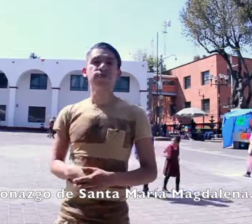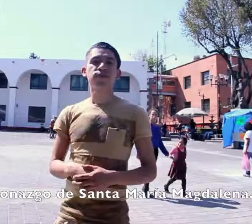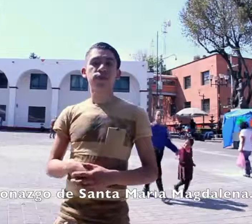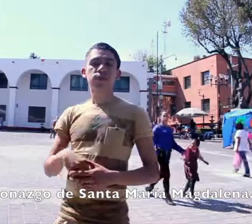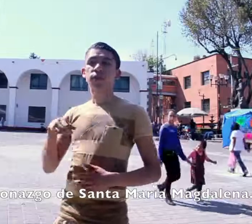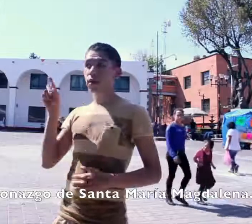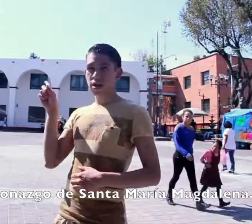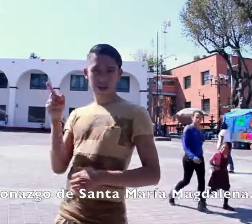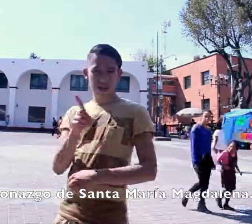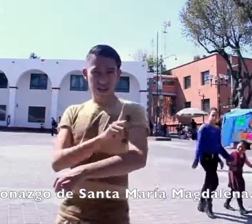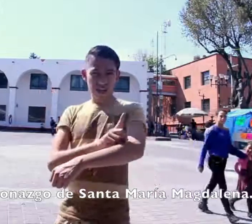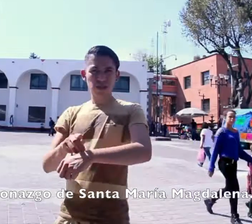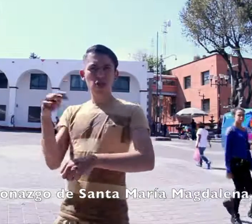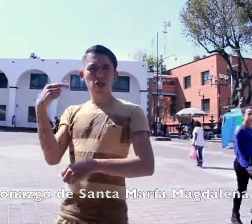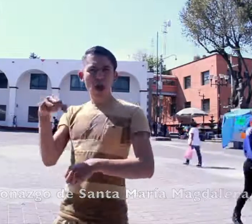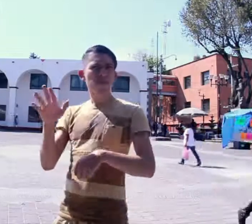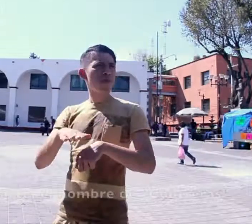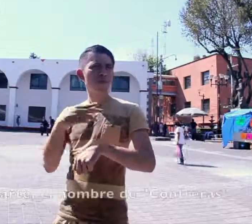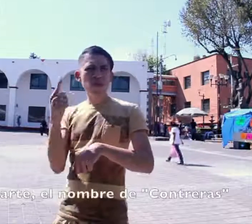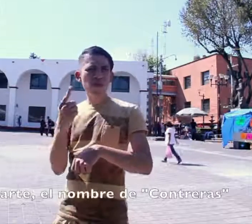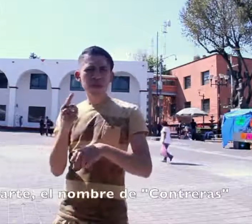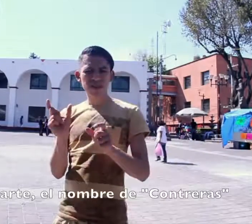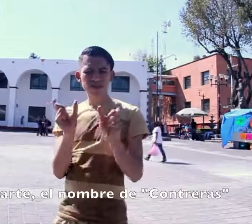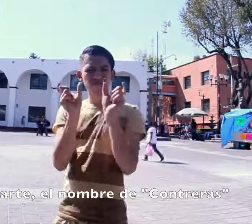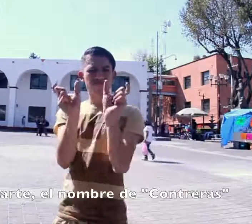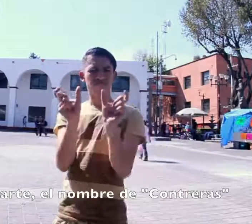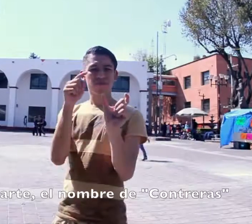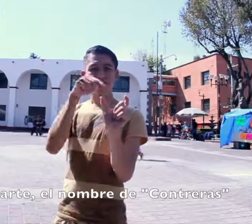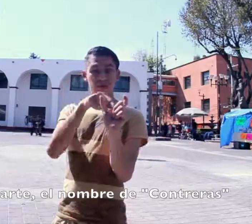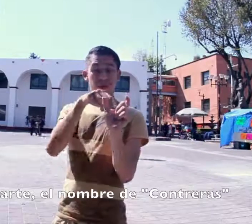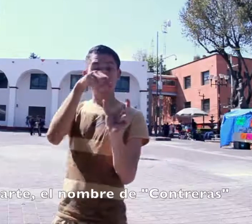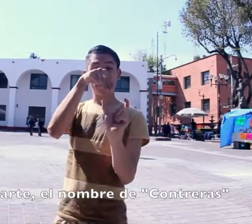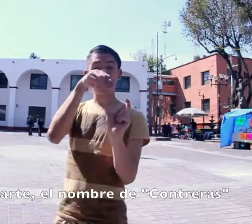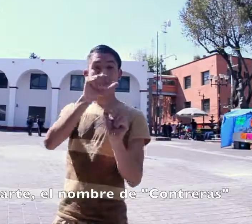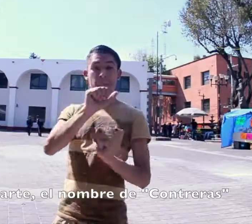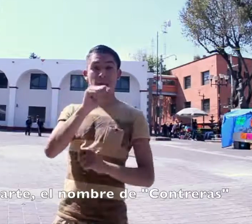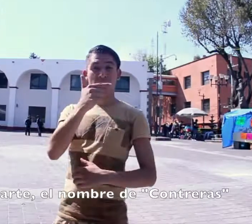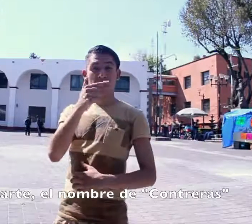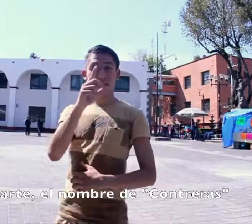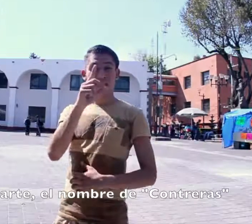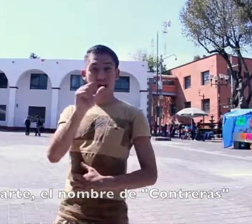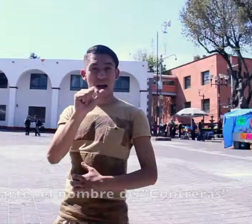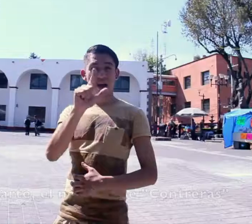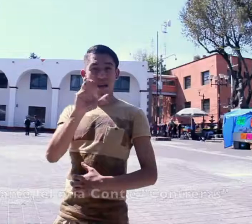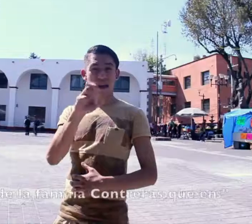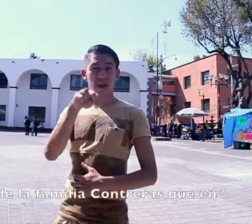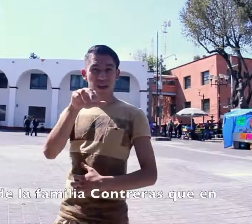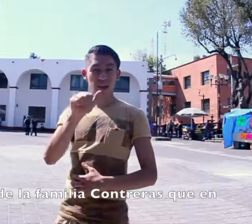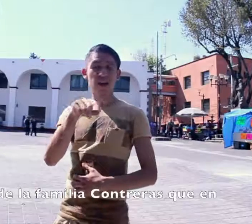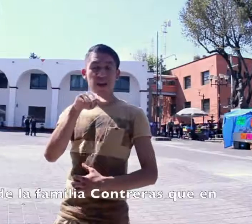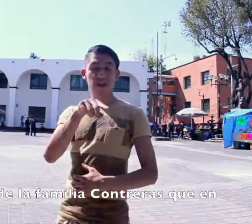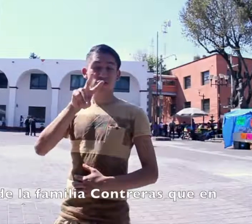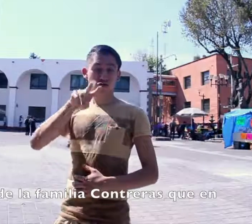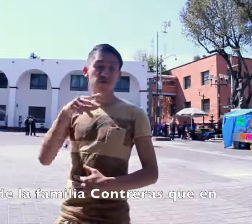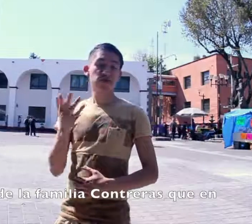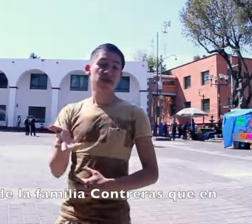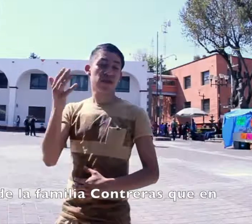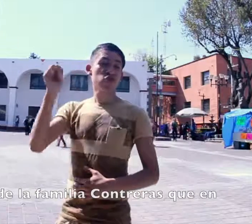de Santa María Magdalena. Por su parte, el nombre de Contreras viene de la familia Contreras, que en el siglo